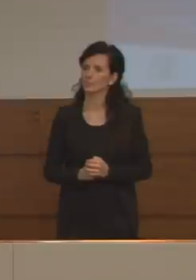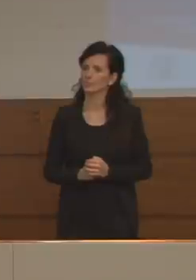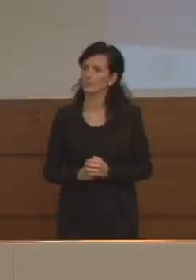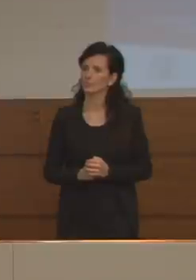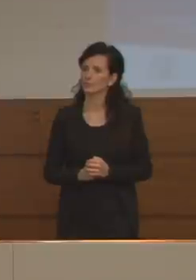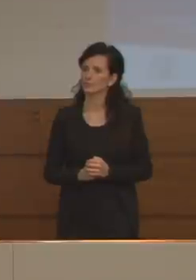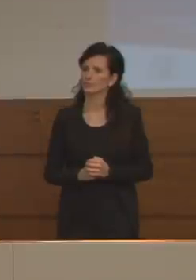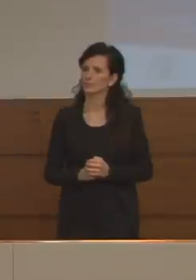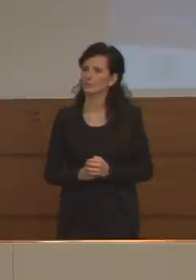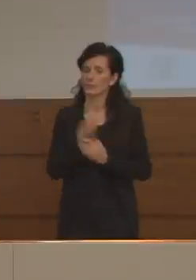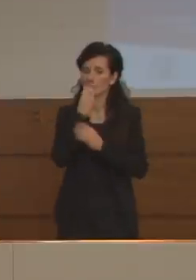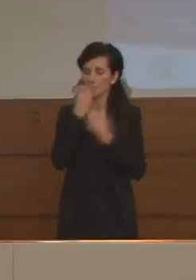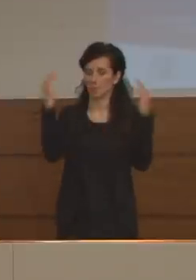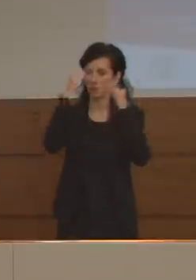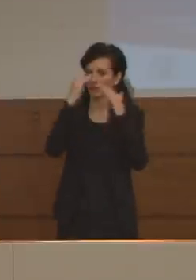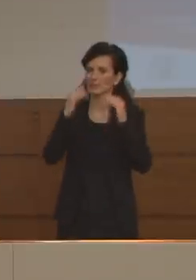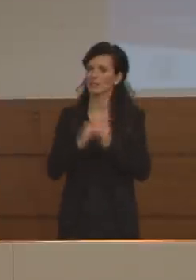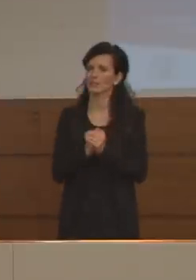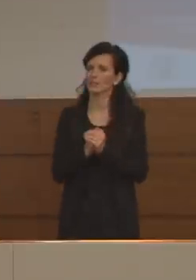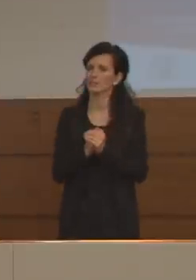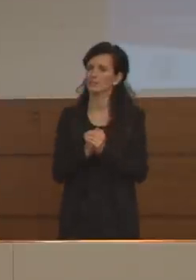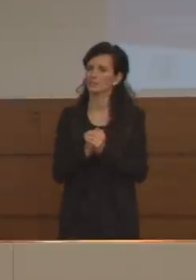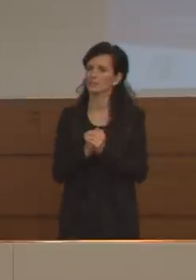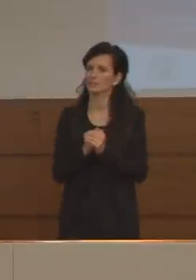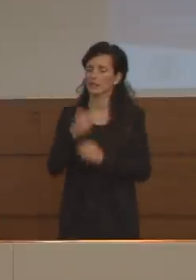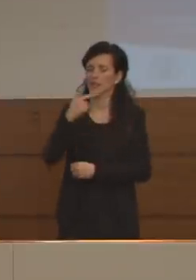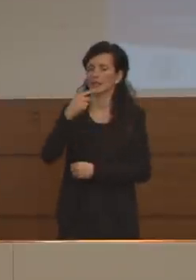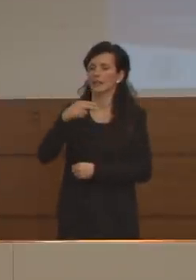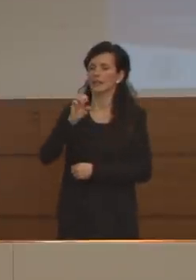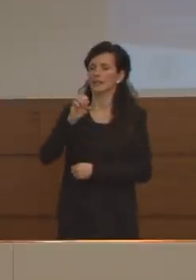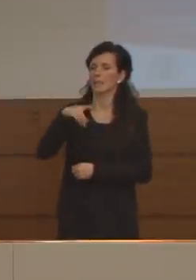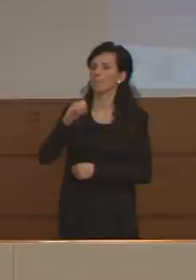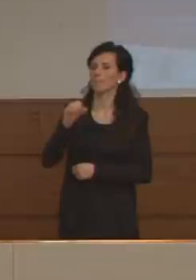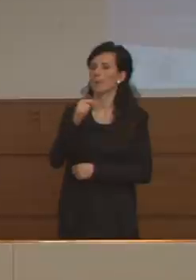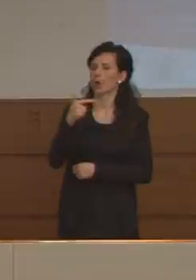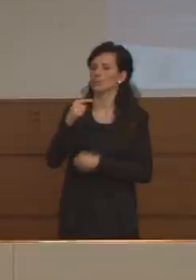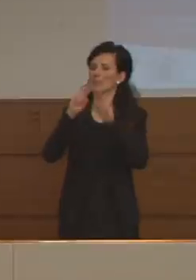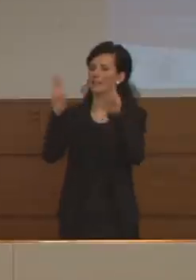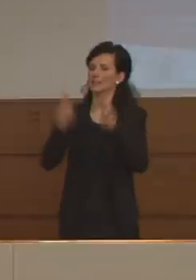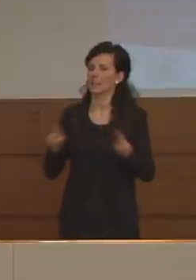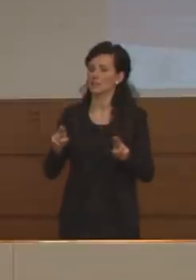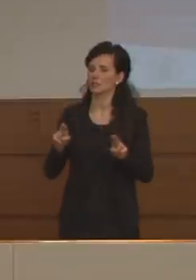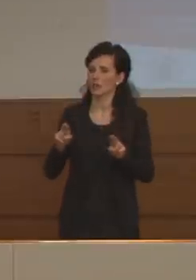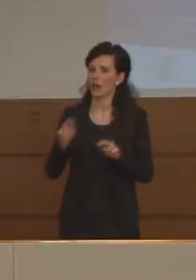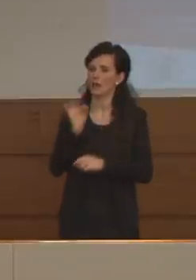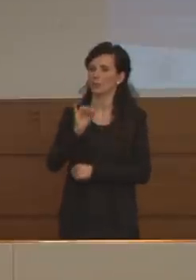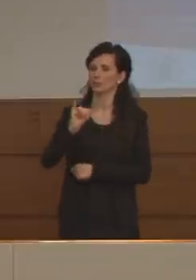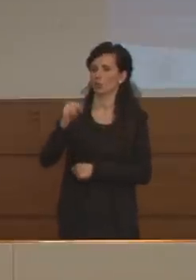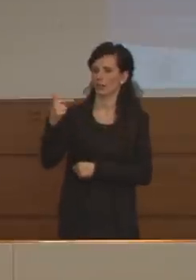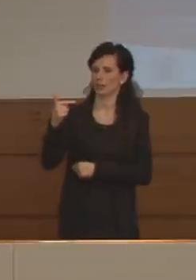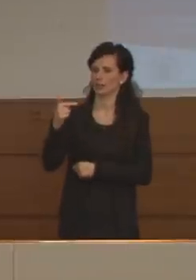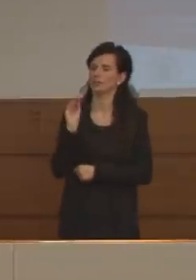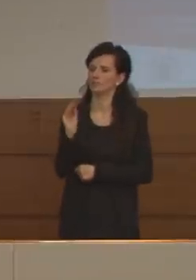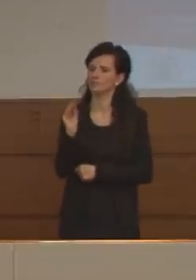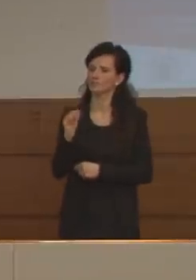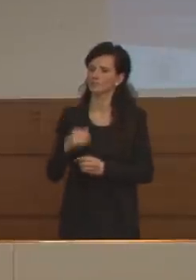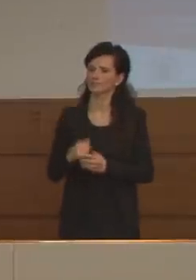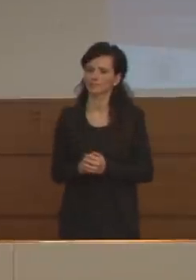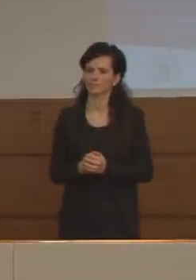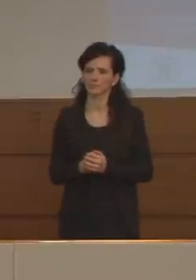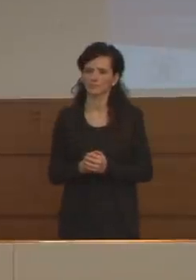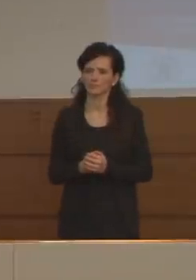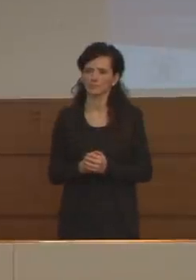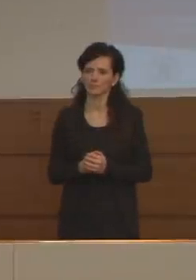buonasera veronica dibenedetto montalcini the post internazionale tipi puntoit torno sulla questione